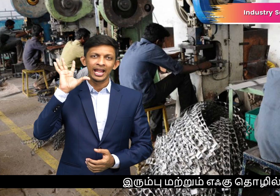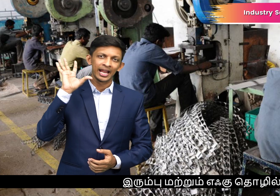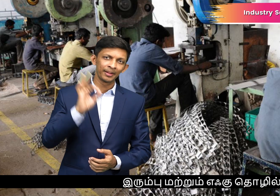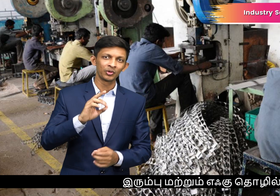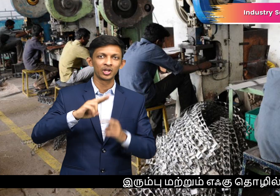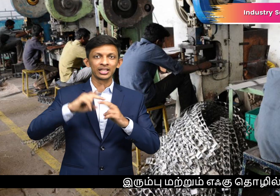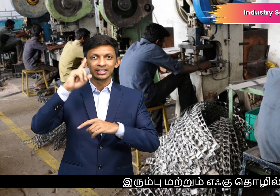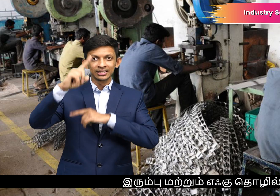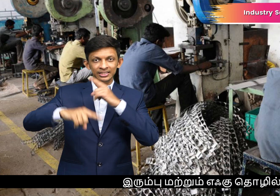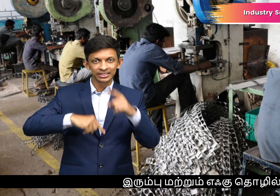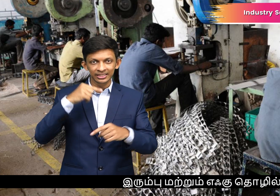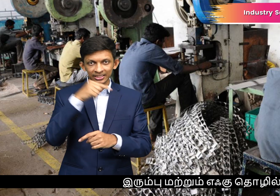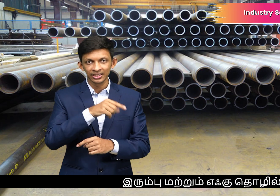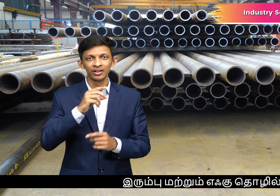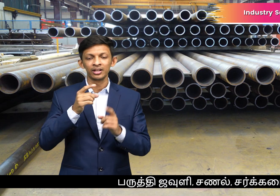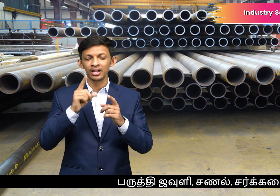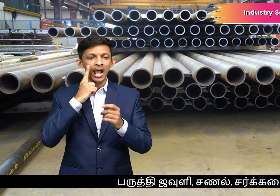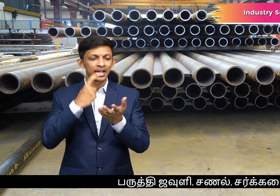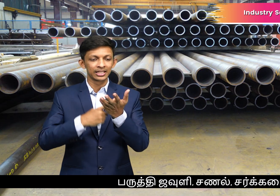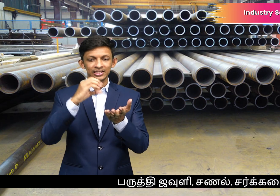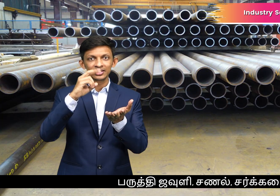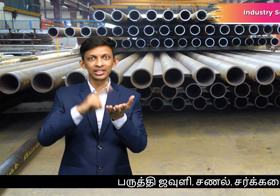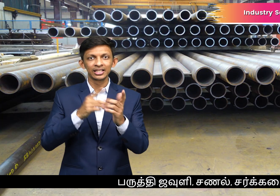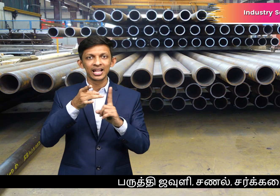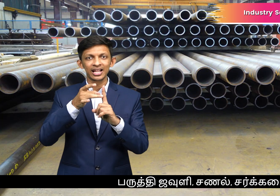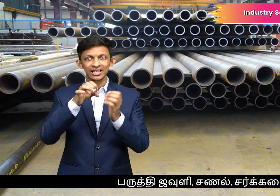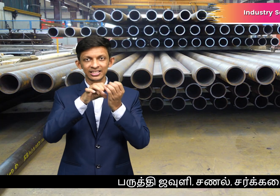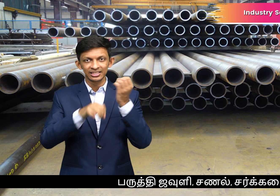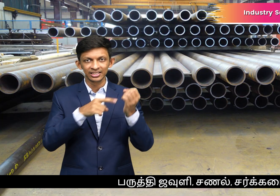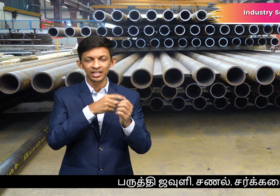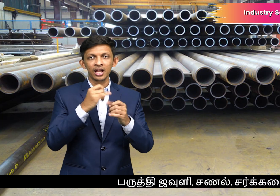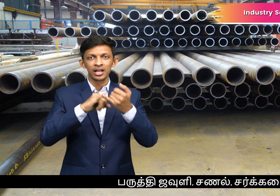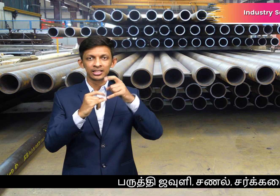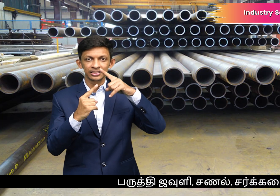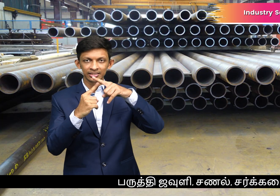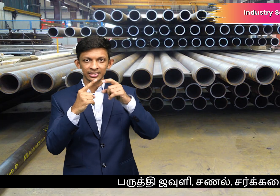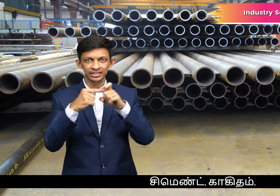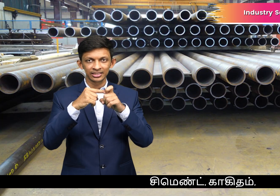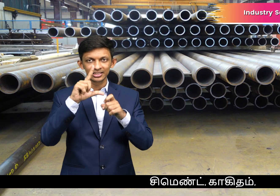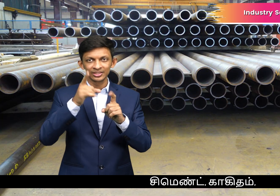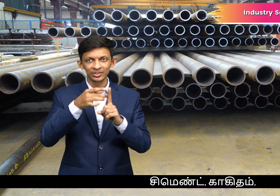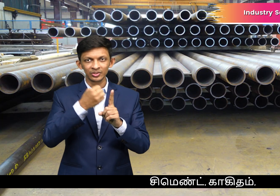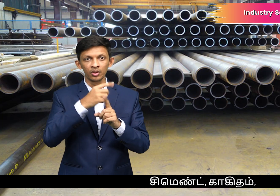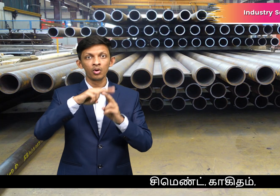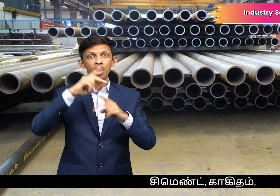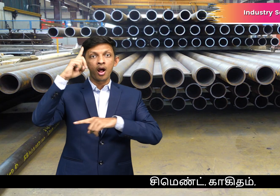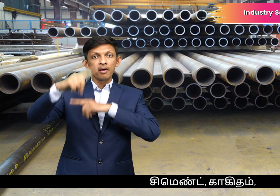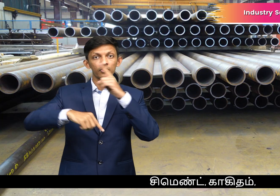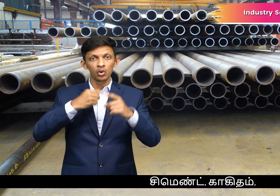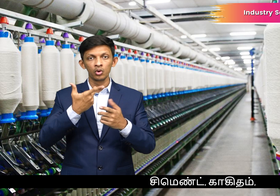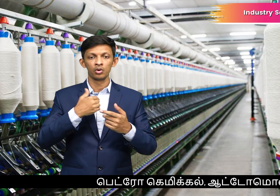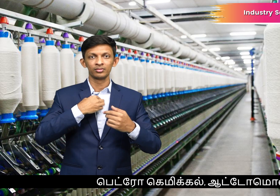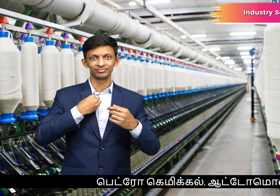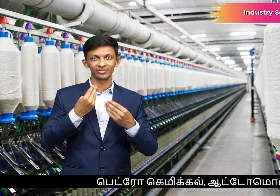இரும்பு மற்றும் எஃகு தொழில், பருத்தி ஜவுளி, சணல், சர்க்கரை, சிமெண்ட்,